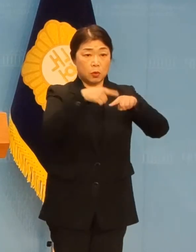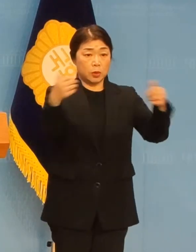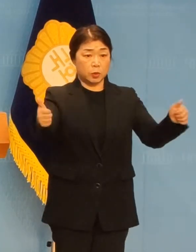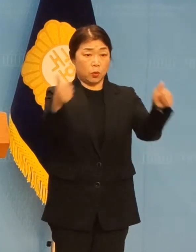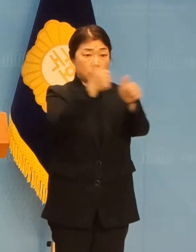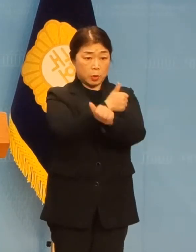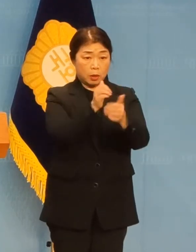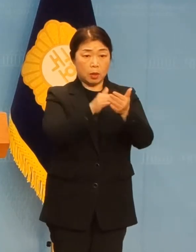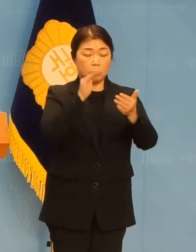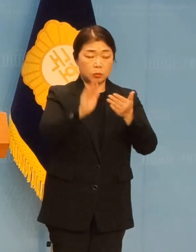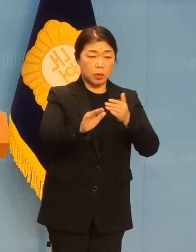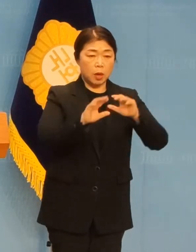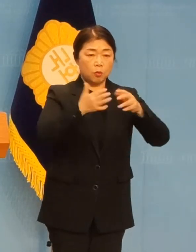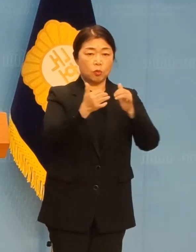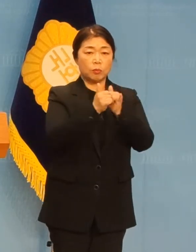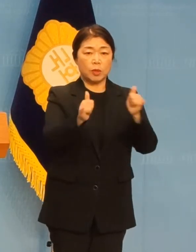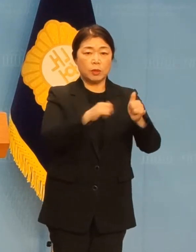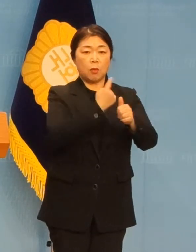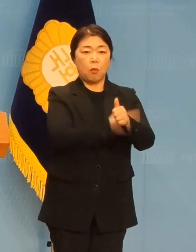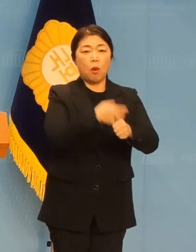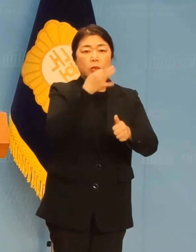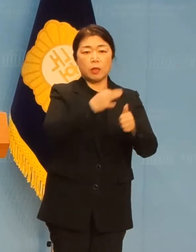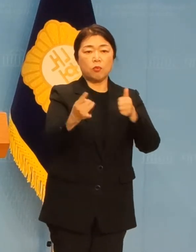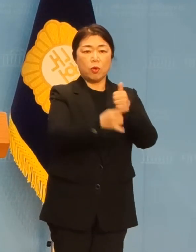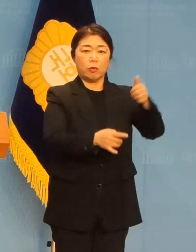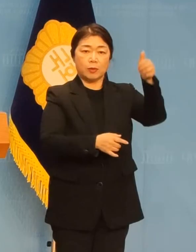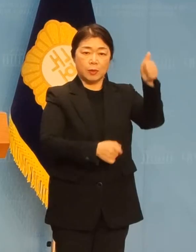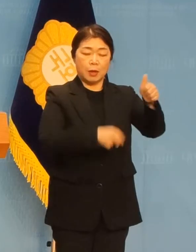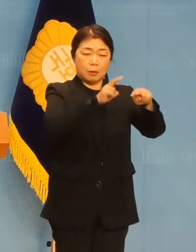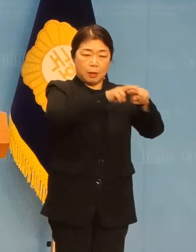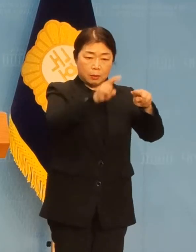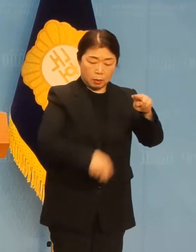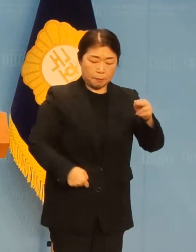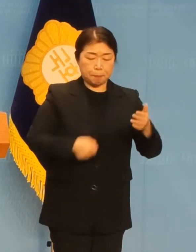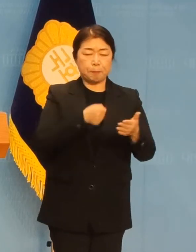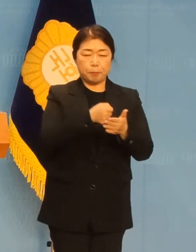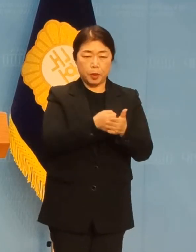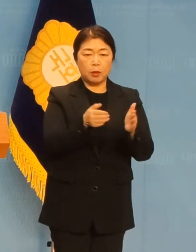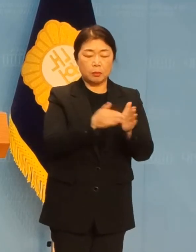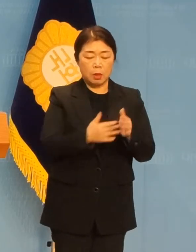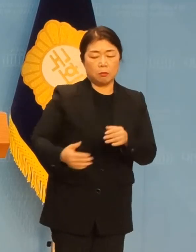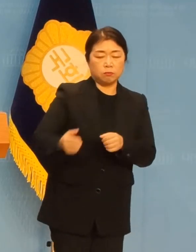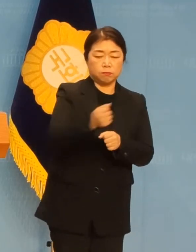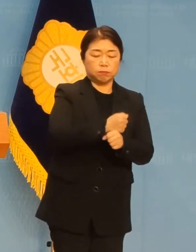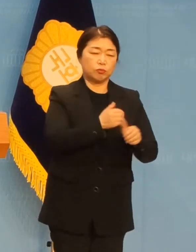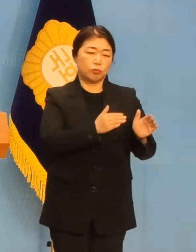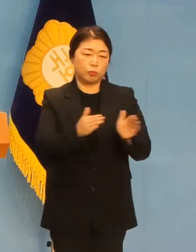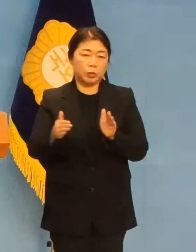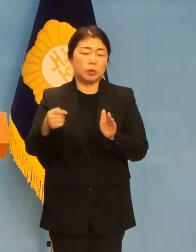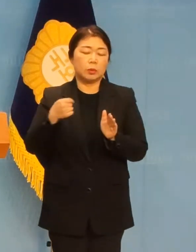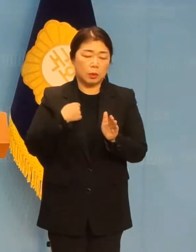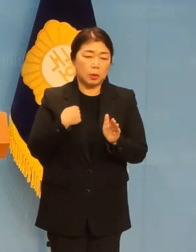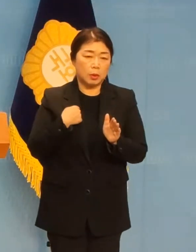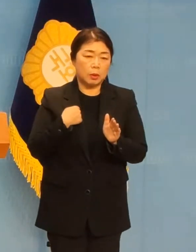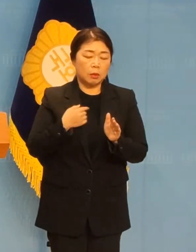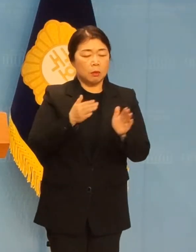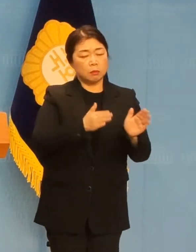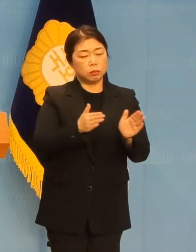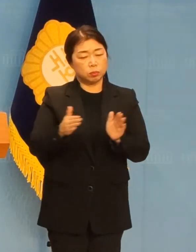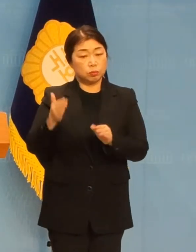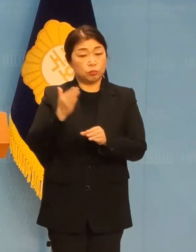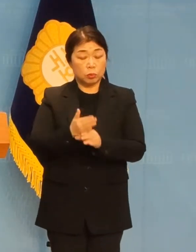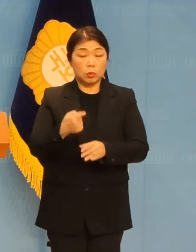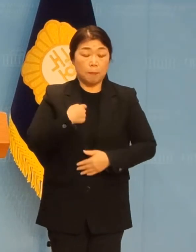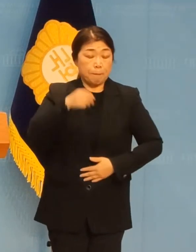이후에 국민권익위원장을 사퇴할 결심을 하고 짐을 싸고 있었던 저는 윤석열